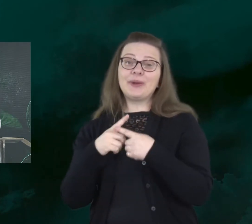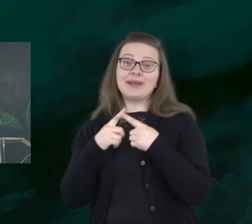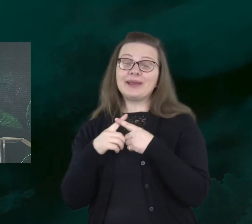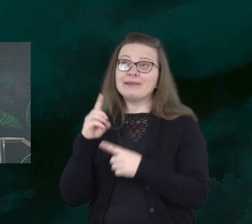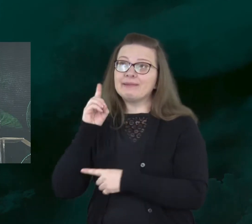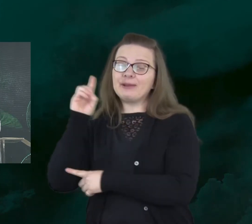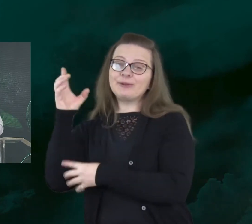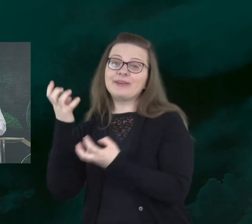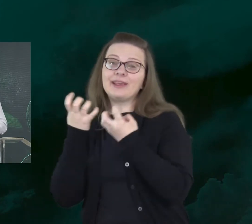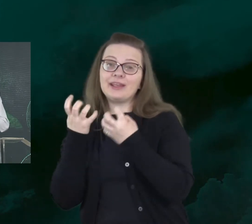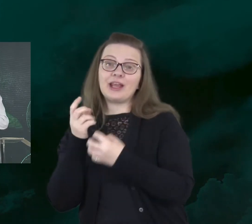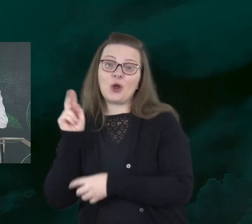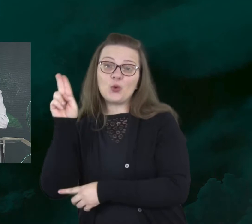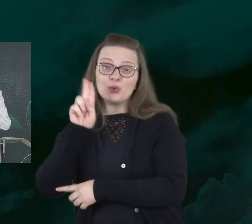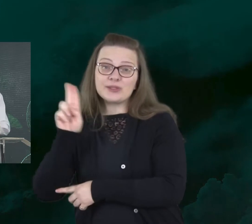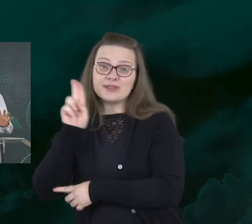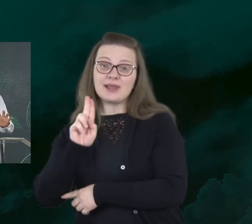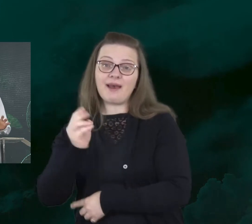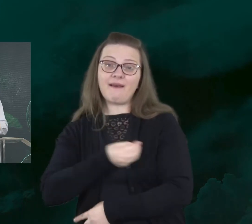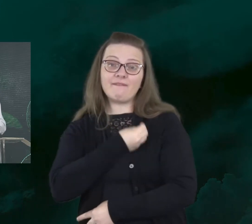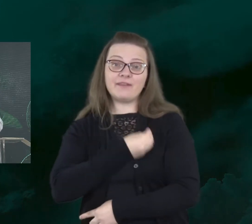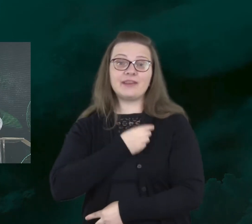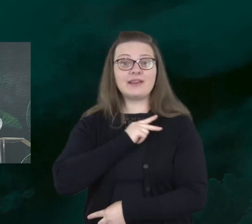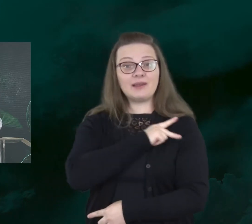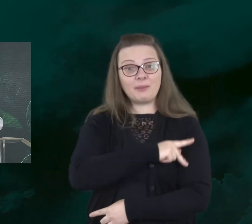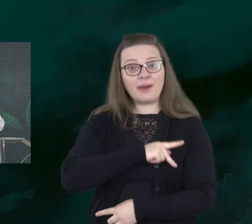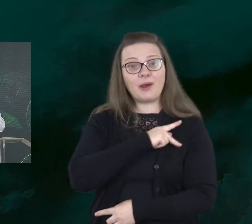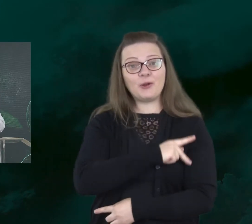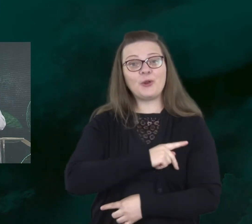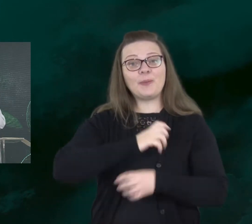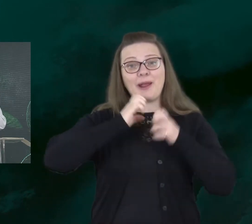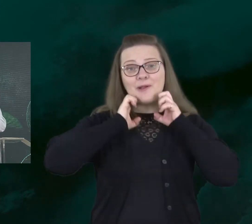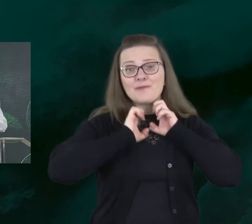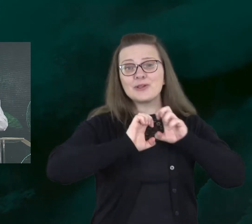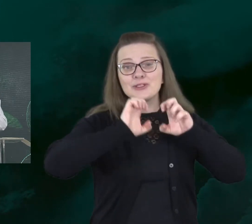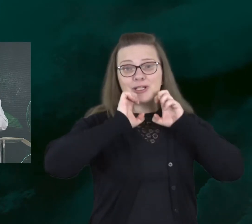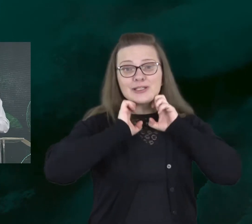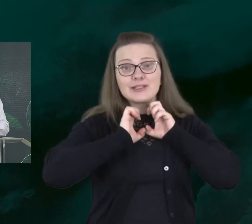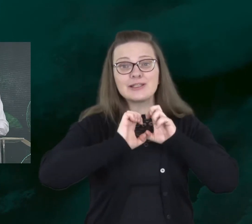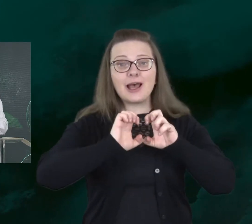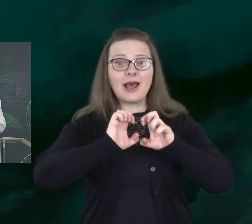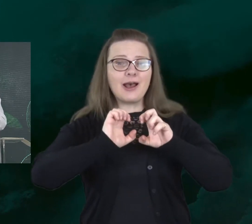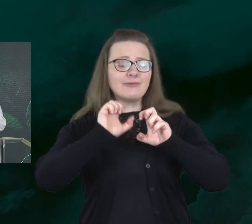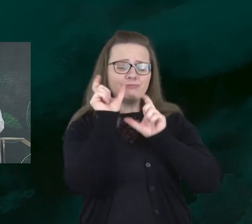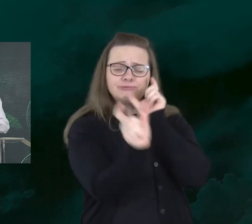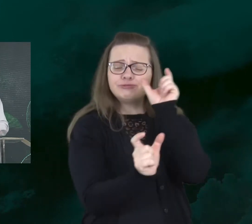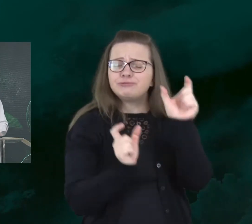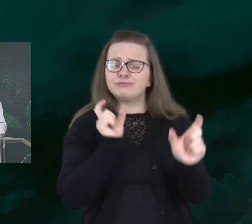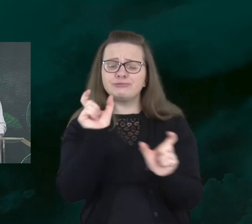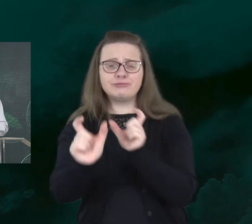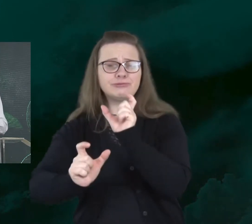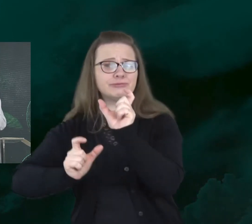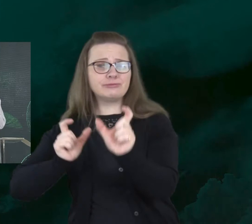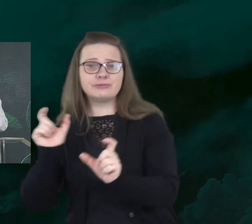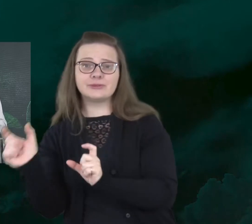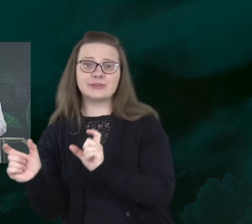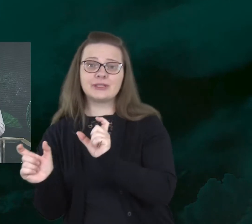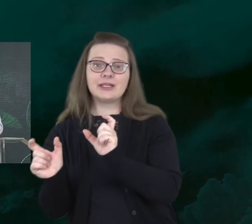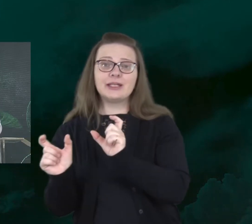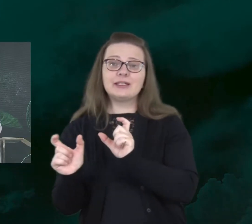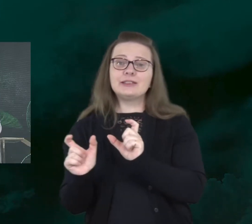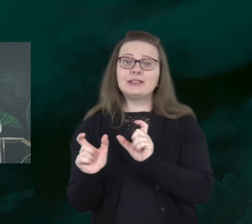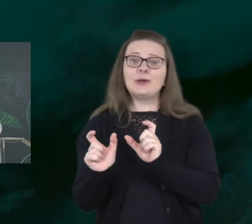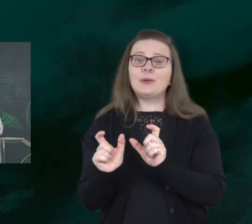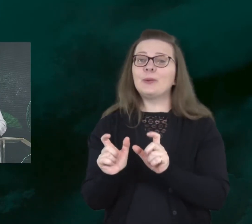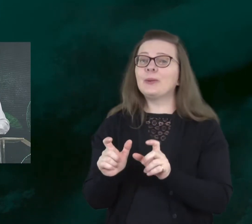entre os gentios sem detença. Não consultei carne e sangue, nem subi a Jerusalém para os que já